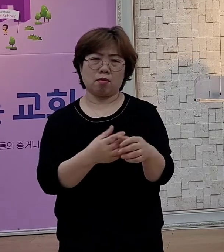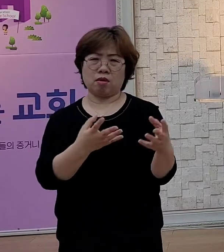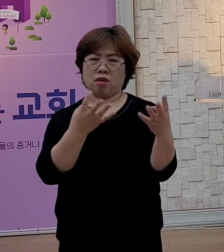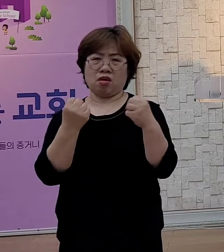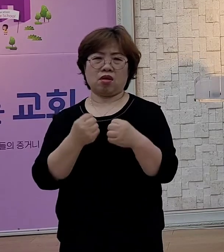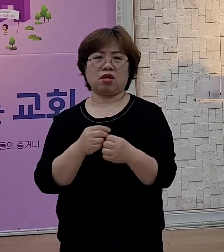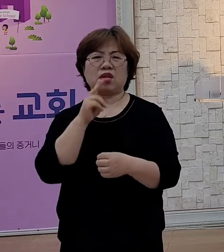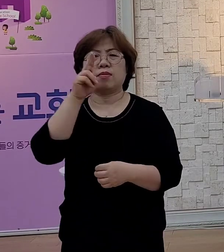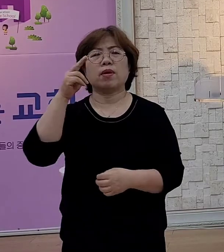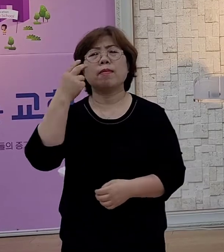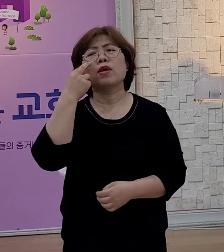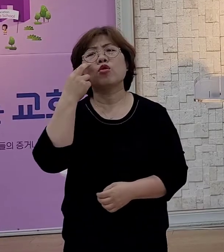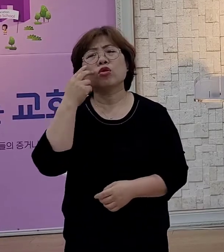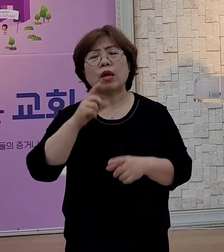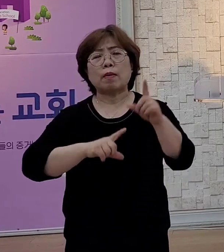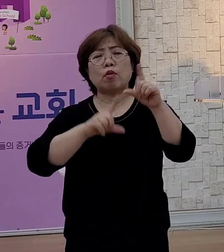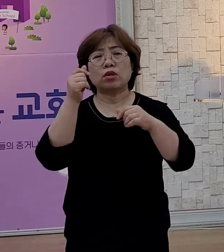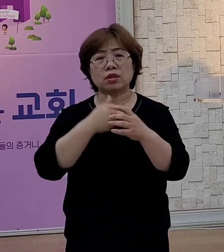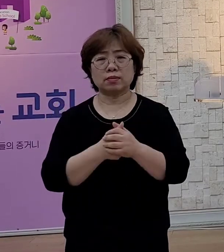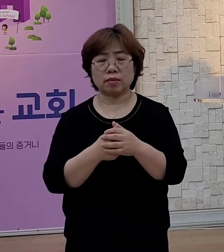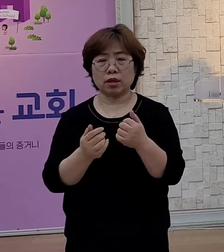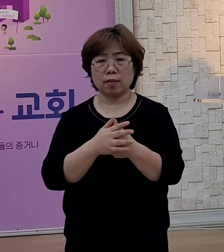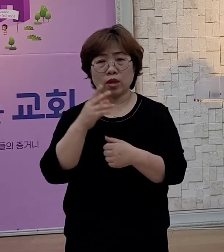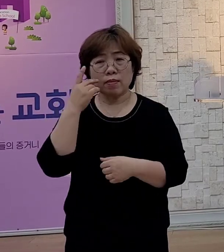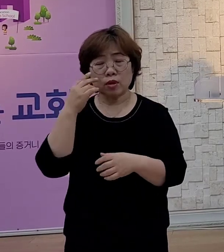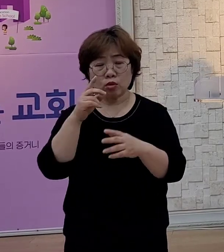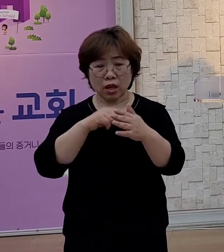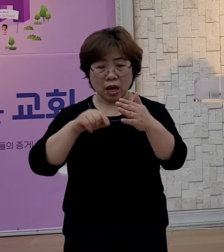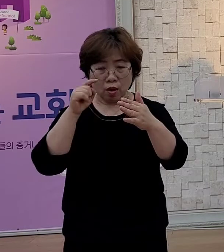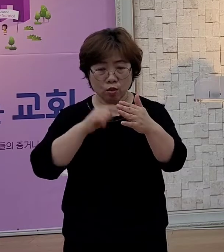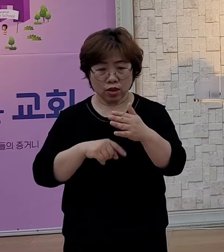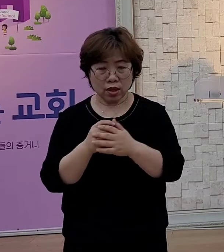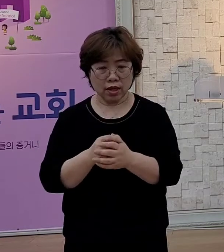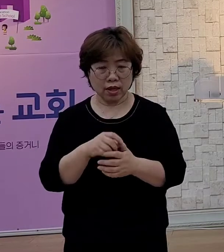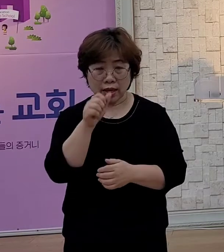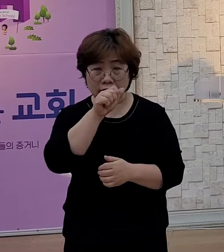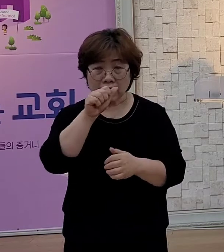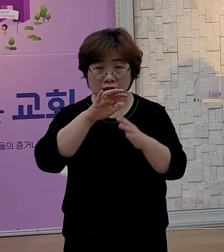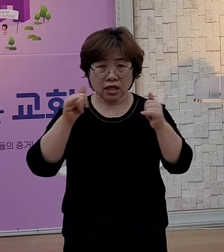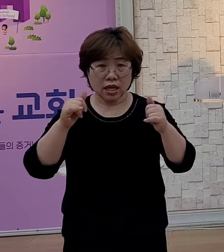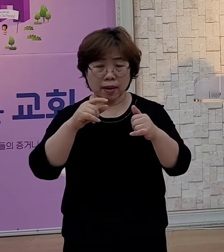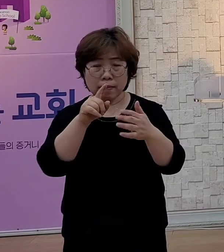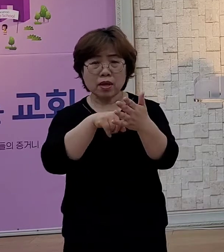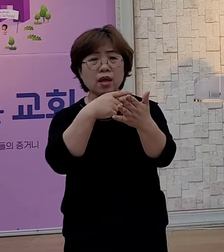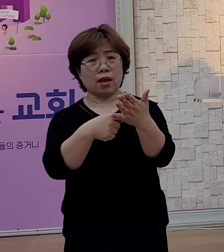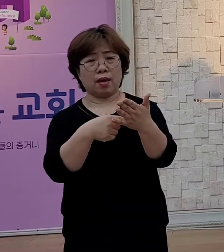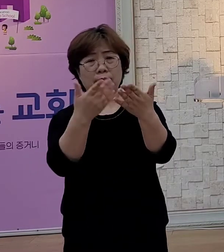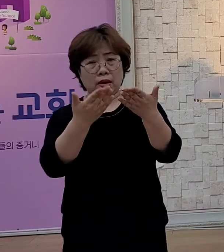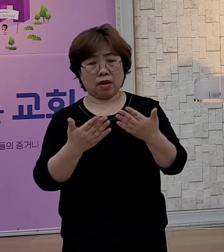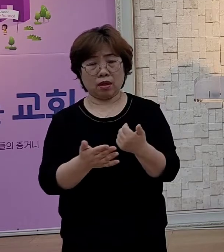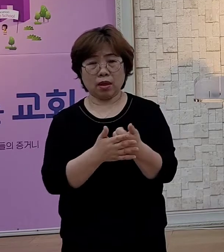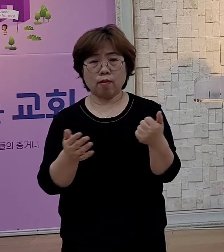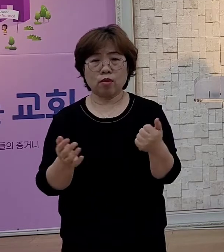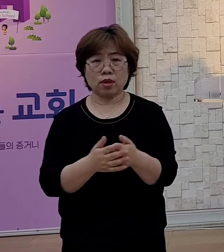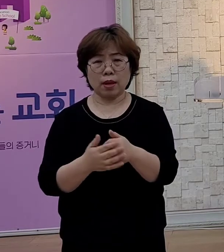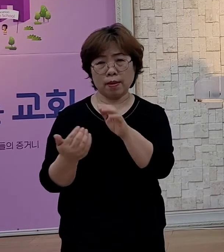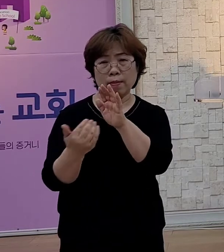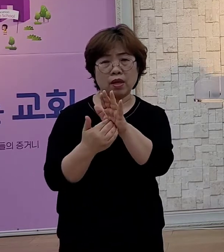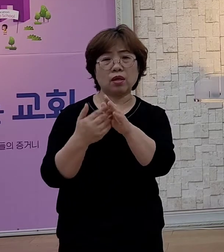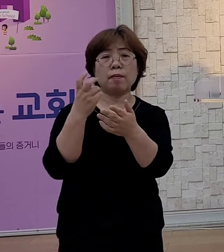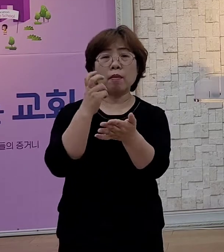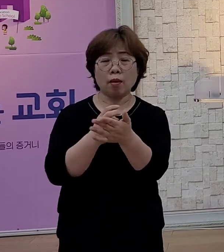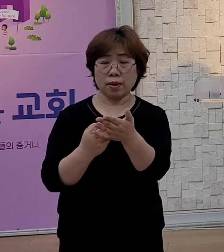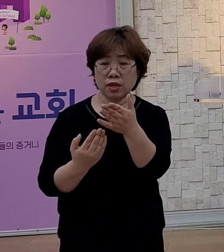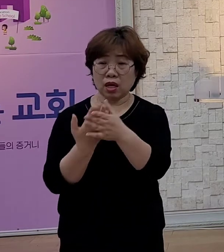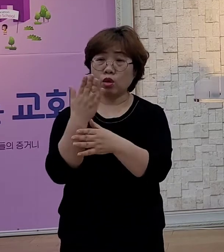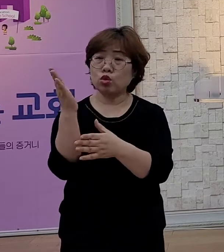말이에요. 그래서 자꾸 이렇게 미국 사회에서 아시아인들이 피해를 보니까 아시아인들에 대해서 함부로 하지 못하도록 이제 법이 발동돼 그